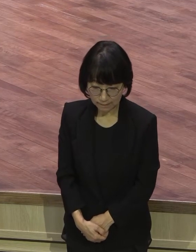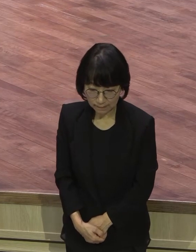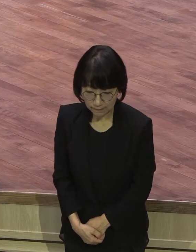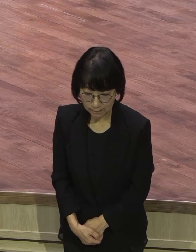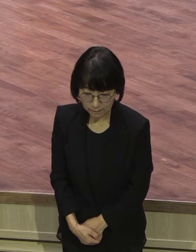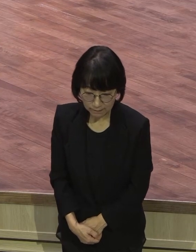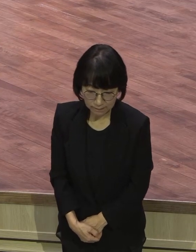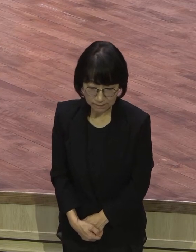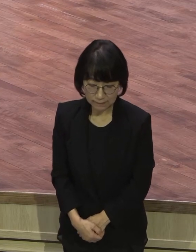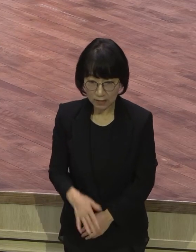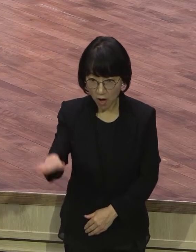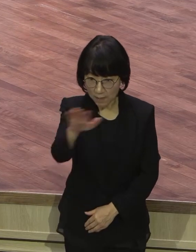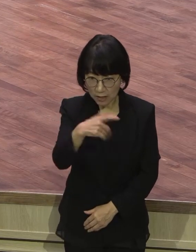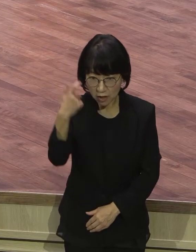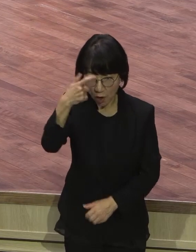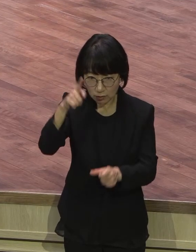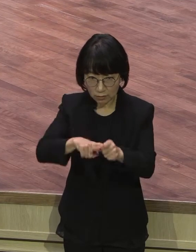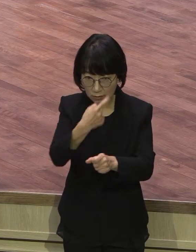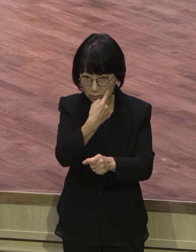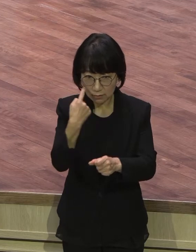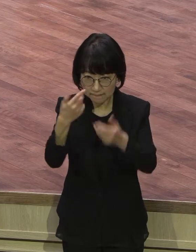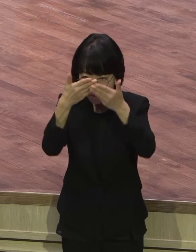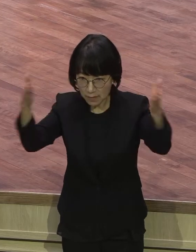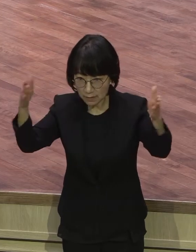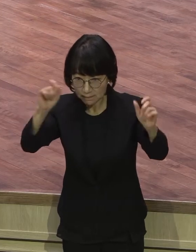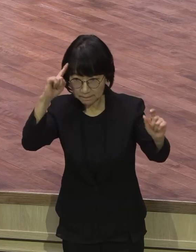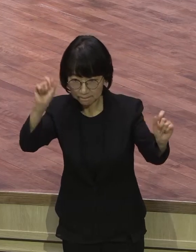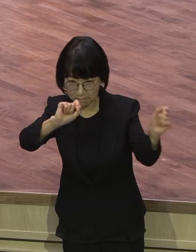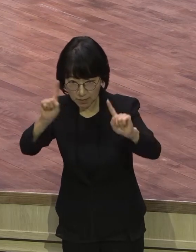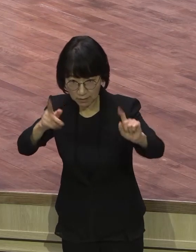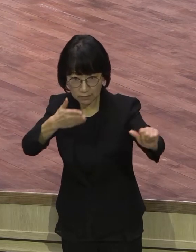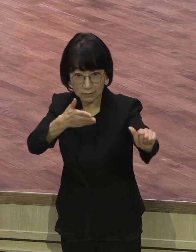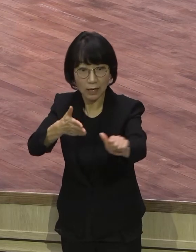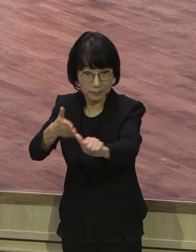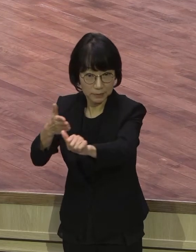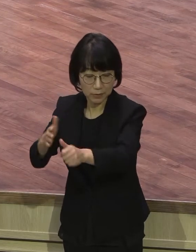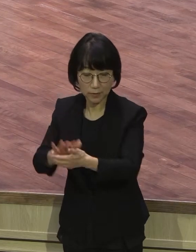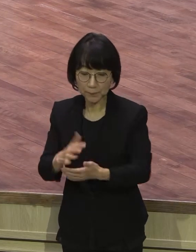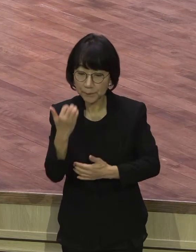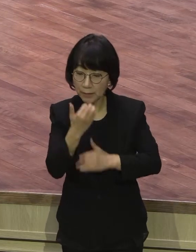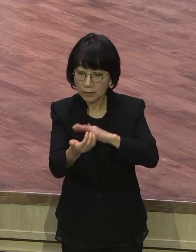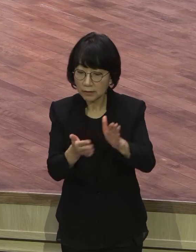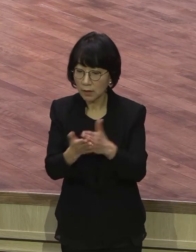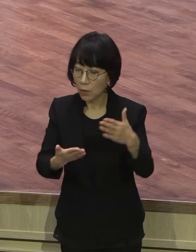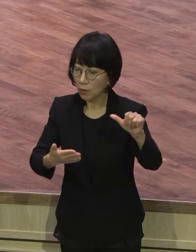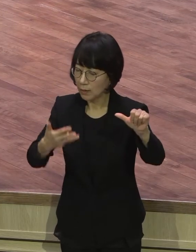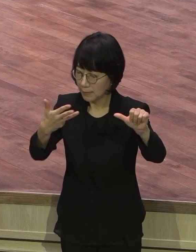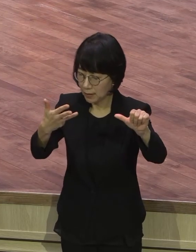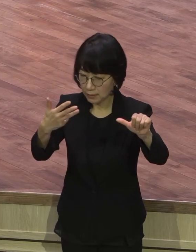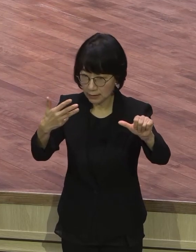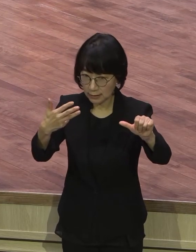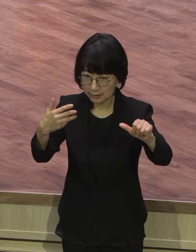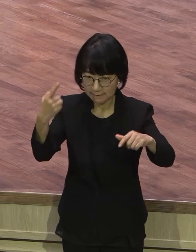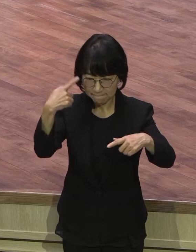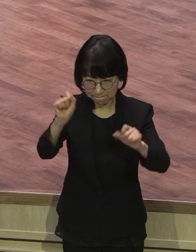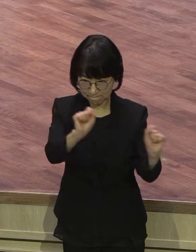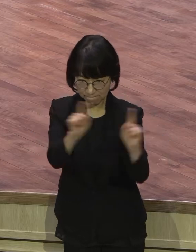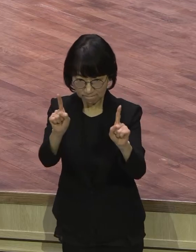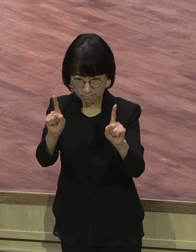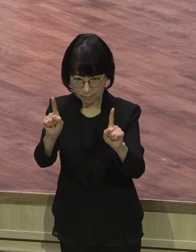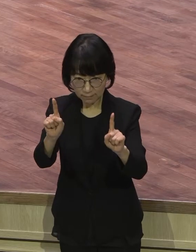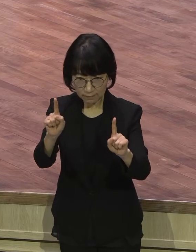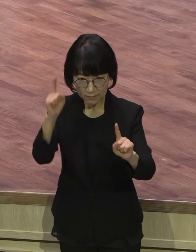영적으로 여러분이 눈을 뜨시기 바랍니다. 분명히 말씀했습니다. 베드로전서 5장 8절에 근신하라 깨어라 너 대적 마귀가